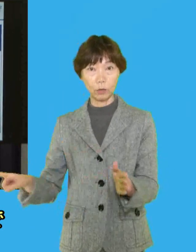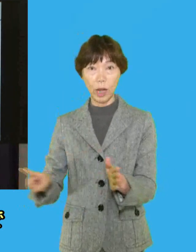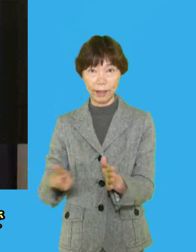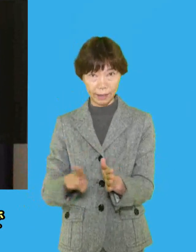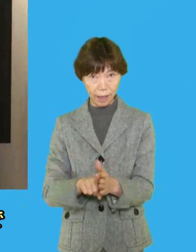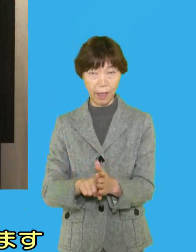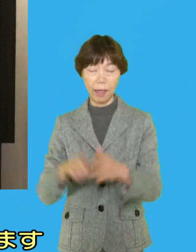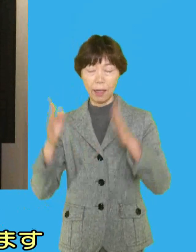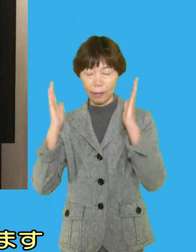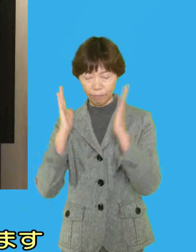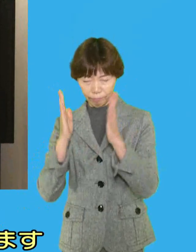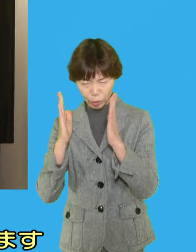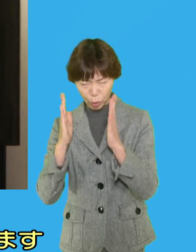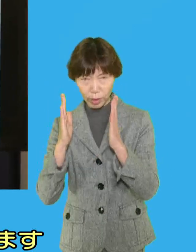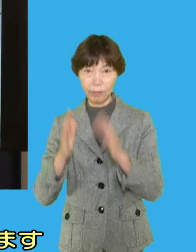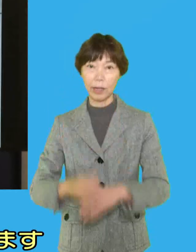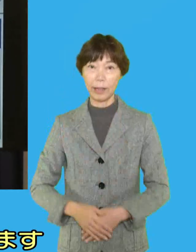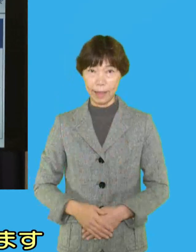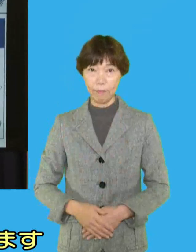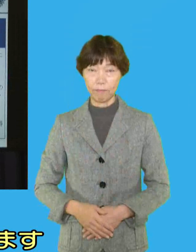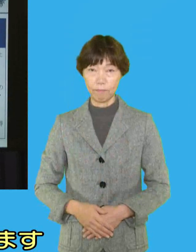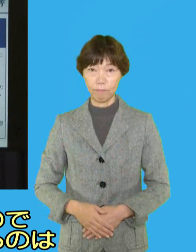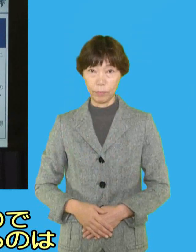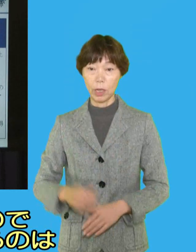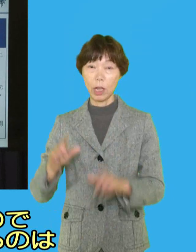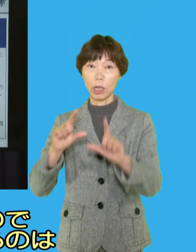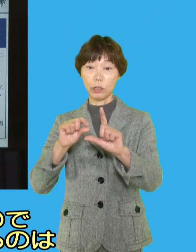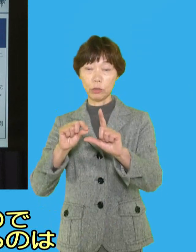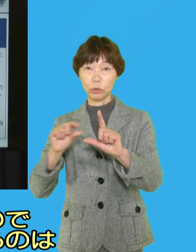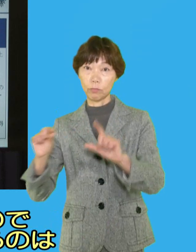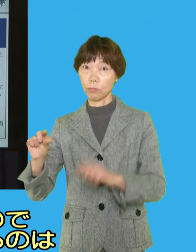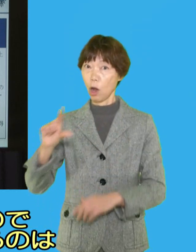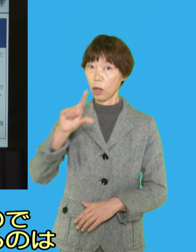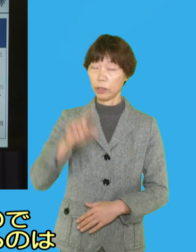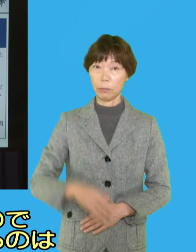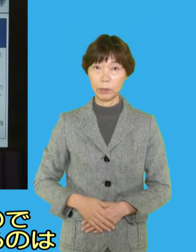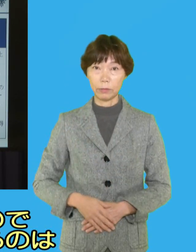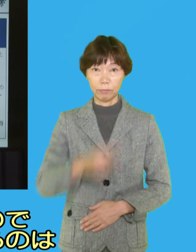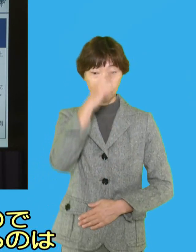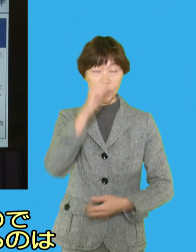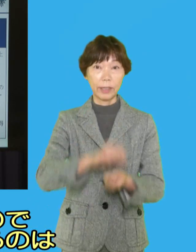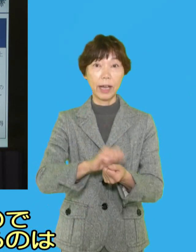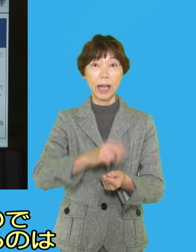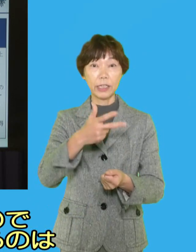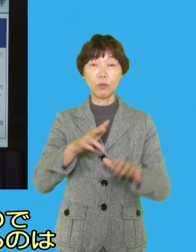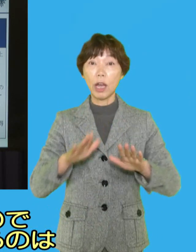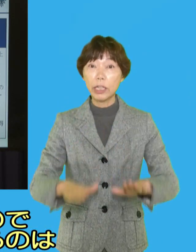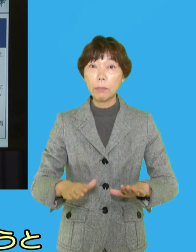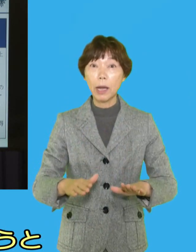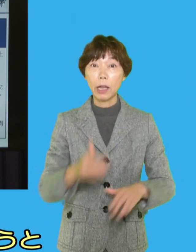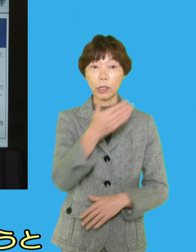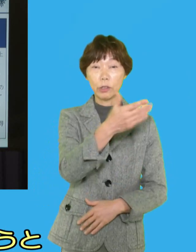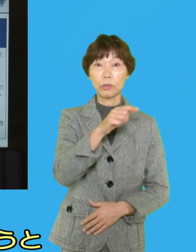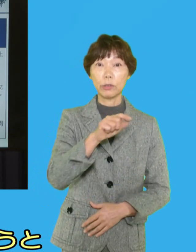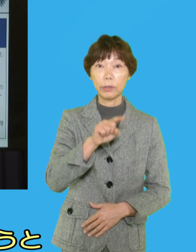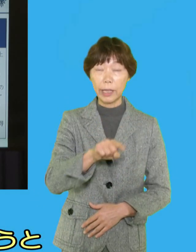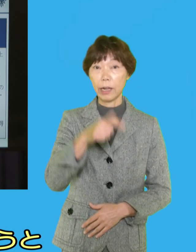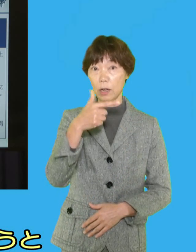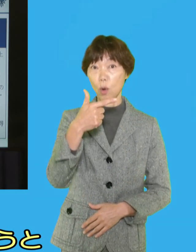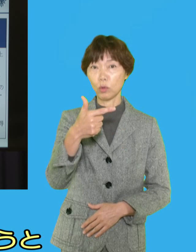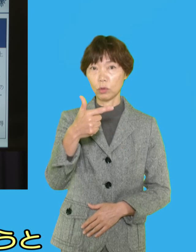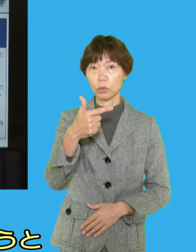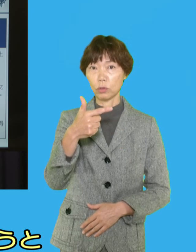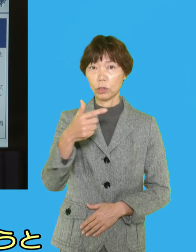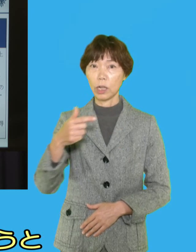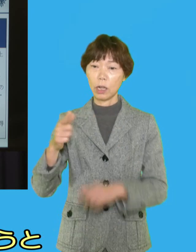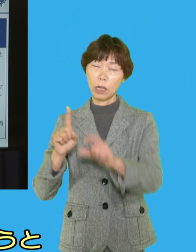挑戦をされて、育休率上がっています。で、今堺市は 9.6% ですので、一気にそこまで上げることはなかなか難し